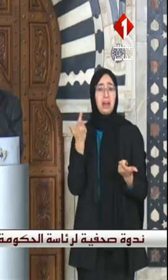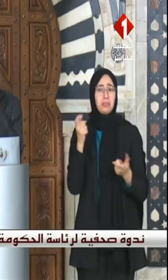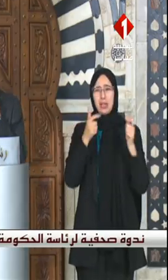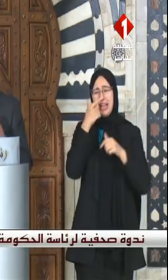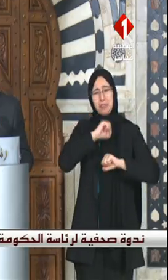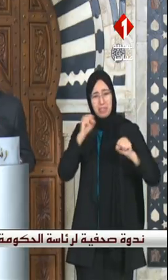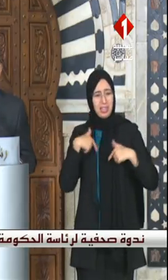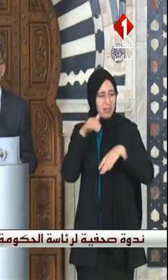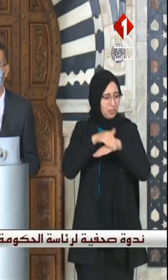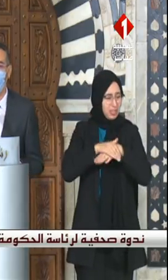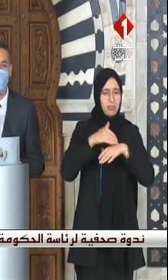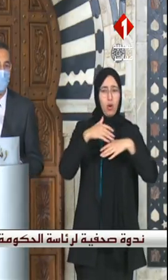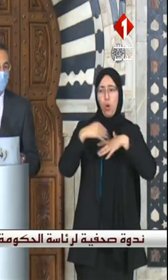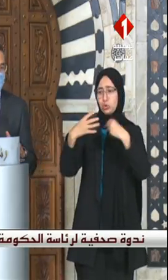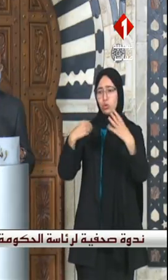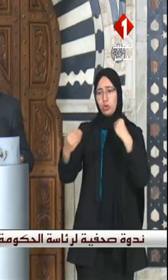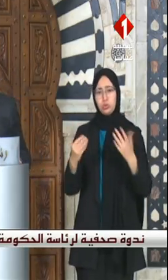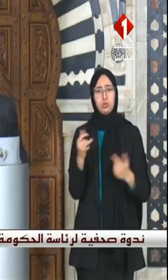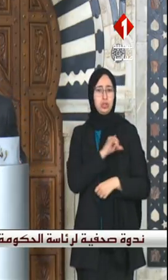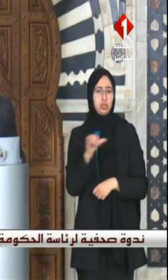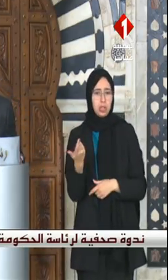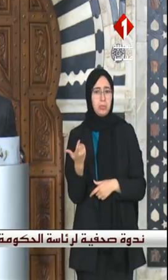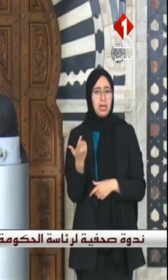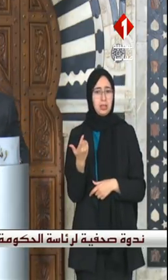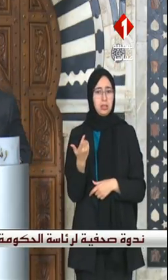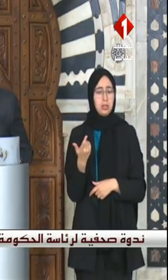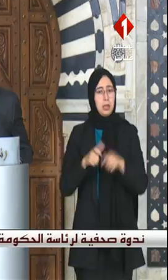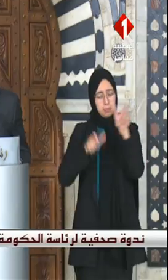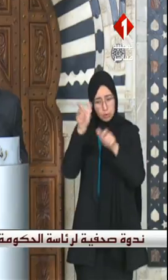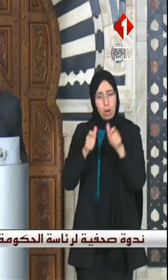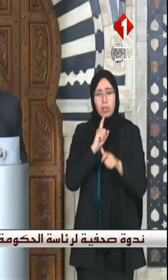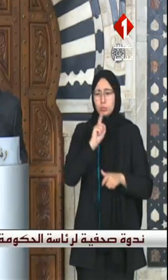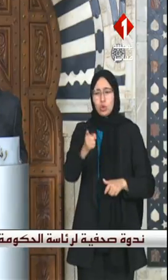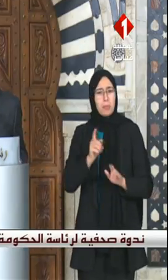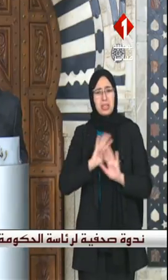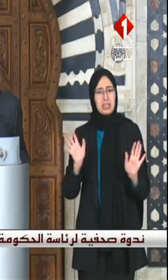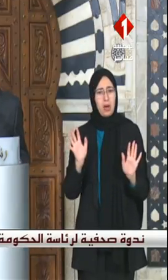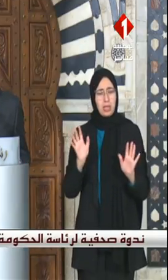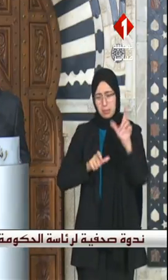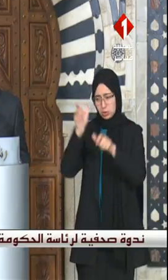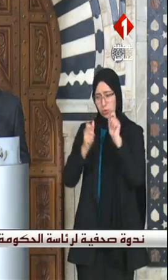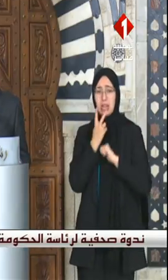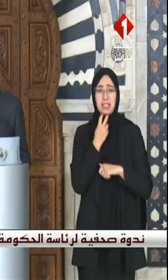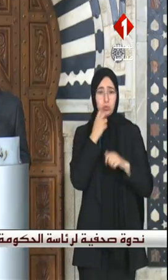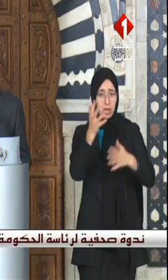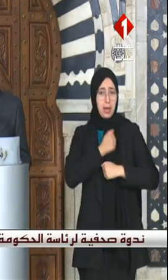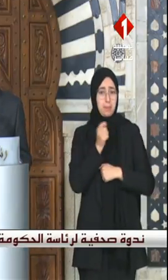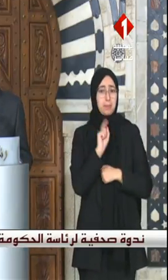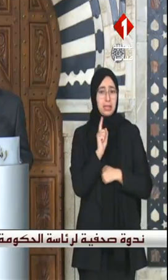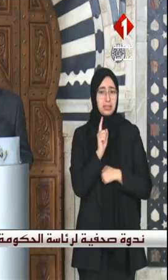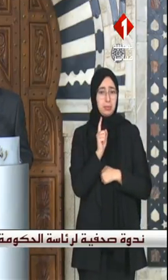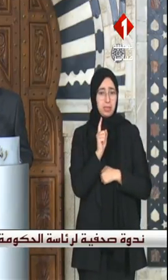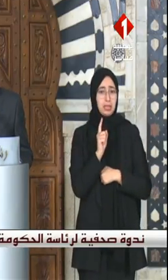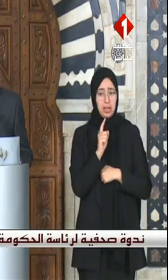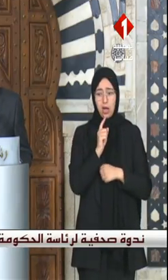رغم النقطة المختلفة اللي تخيل نظر حضر الجولان بمنظار آخر، عطنا المواطن يحترز من حضر الجولان اللي راح نمس